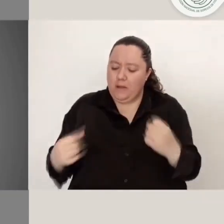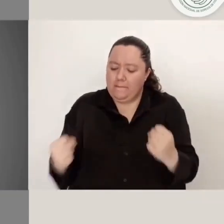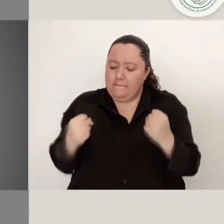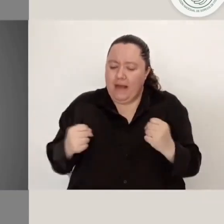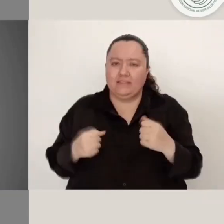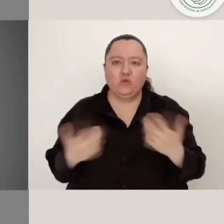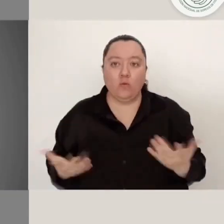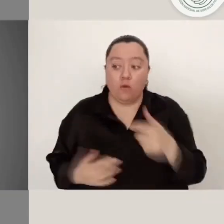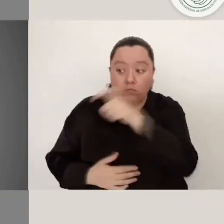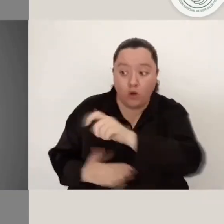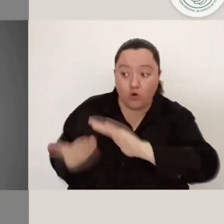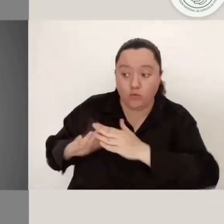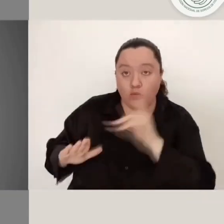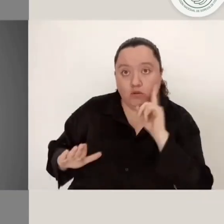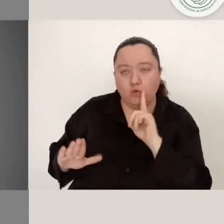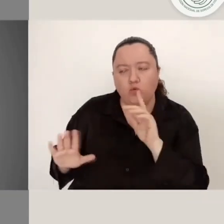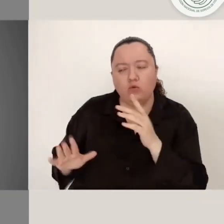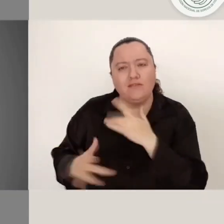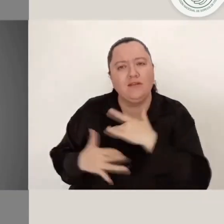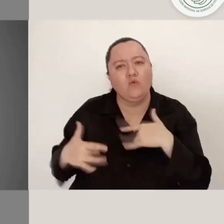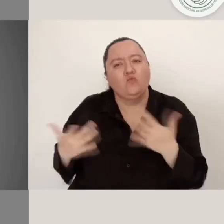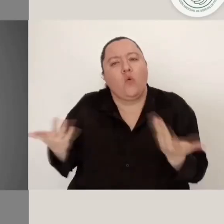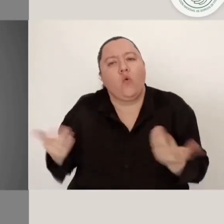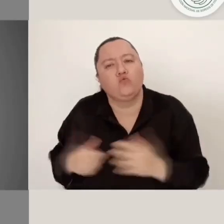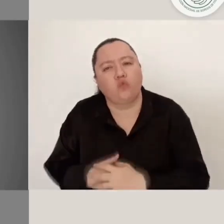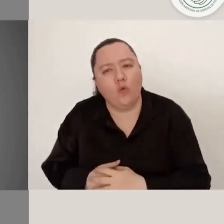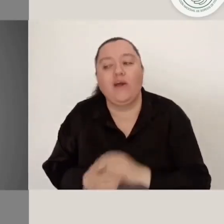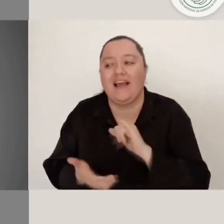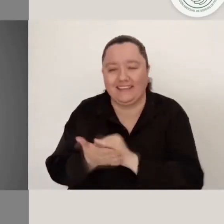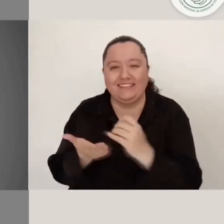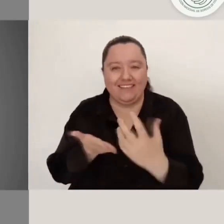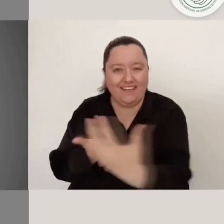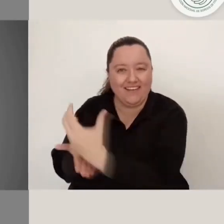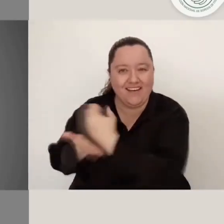el estado de salud de la comunidad sorda en Colombia.